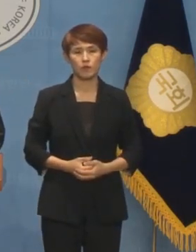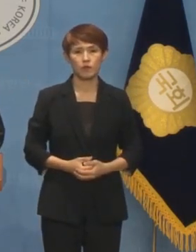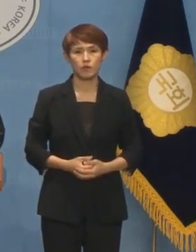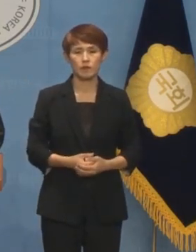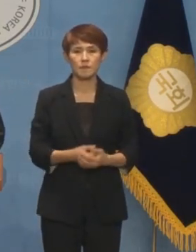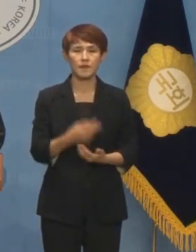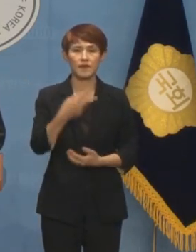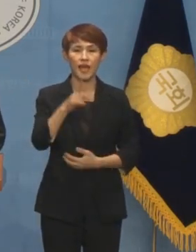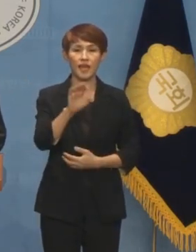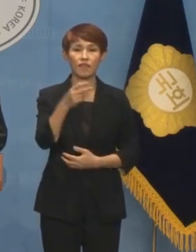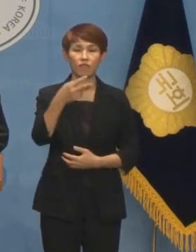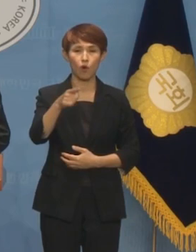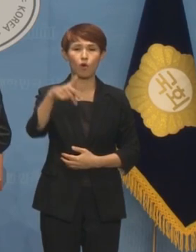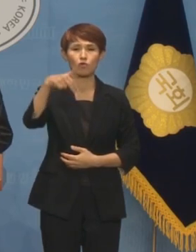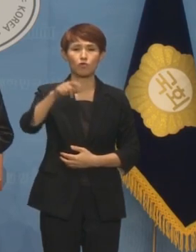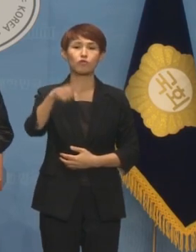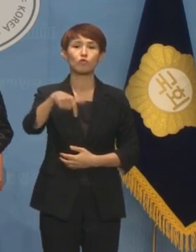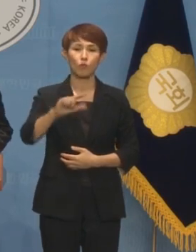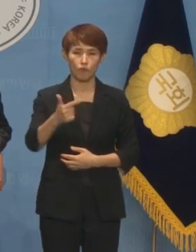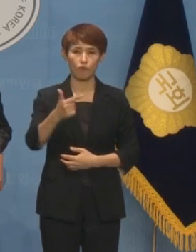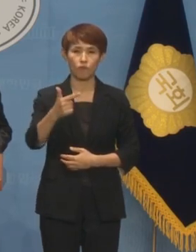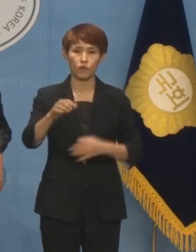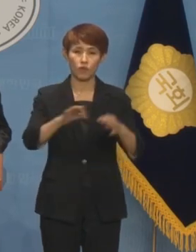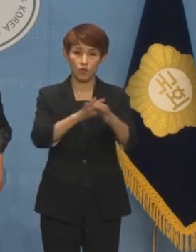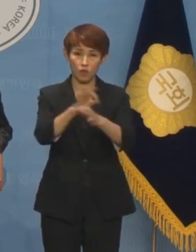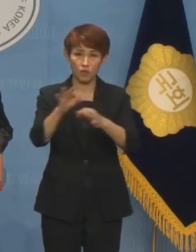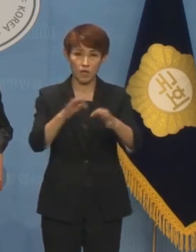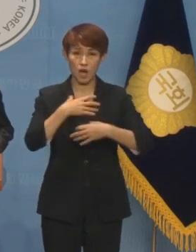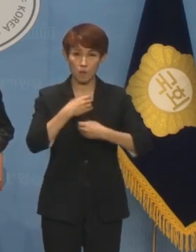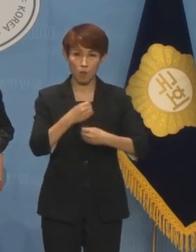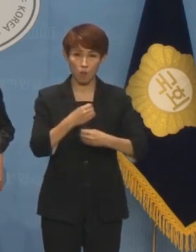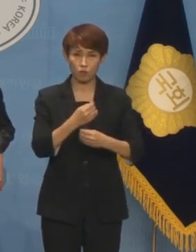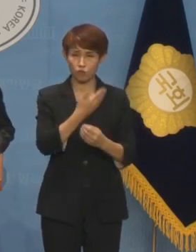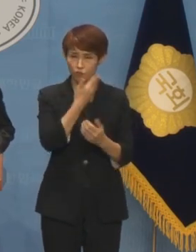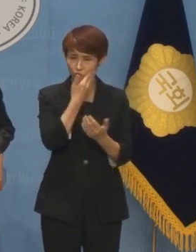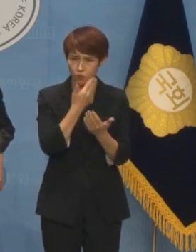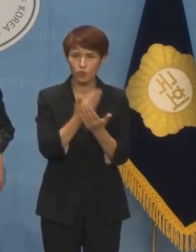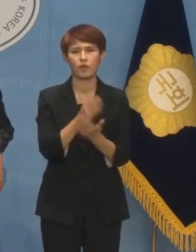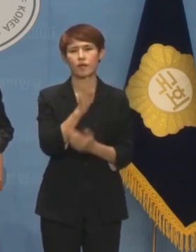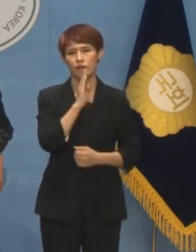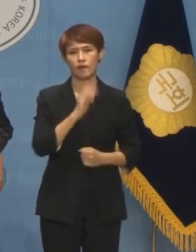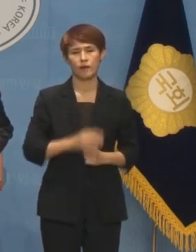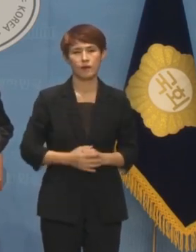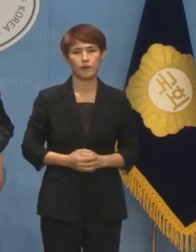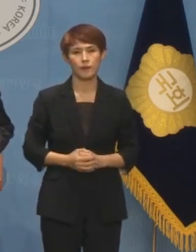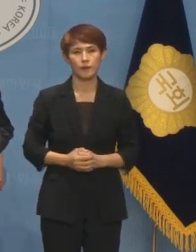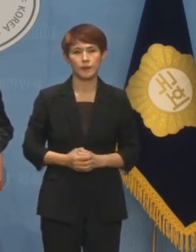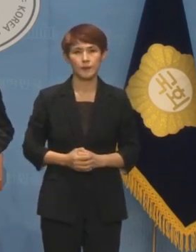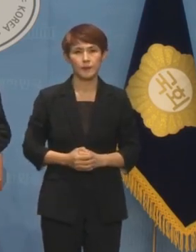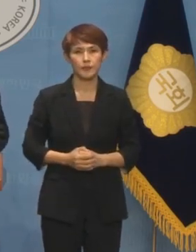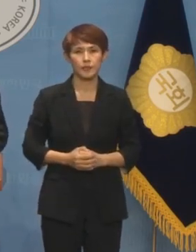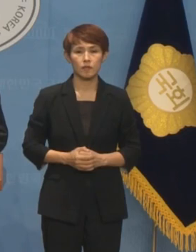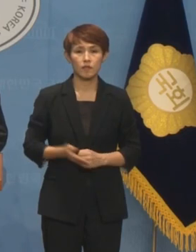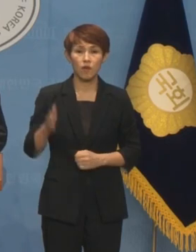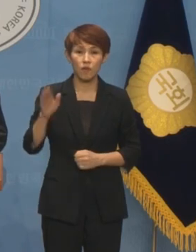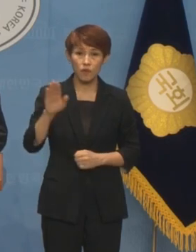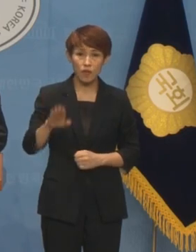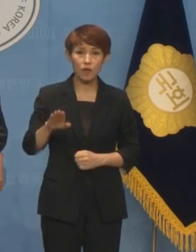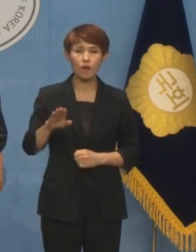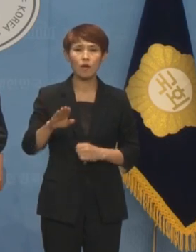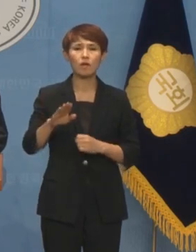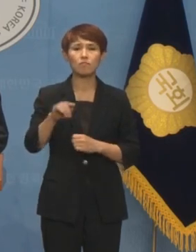주권 그리고 경제 안보의 중요성은 아무리 강조해도 지나치지 않습니다. 그러나 플랫폼이